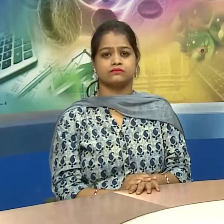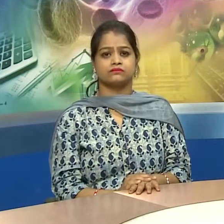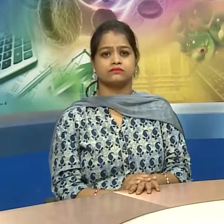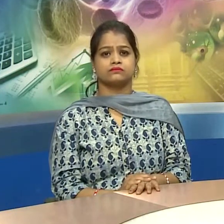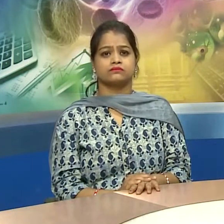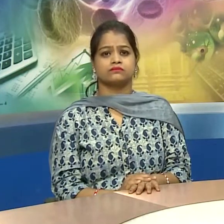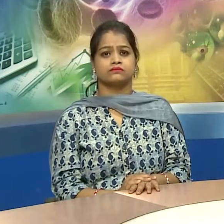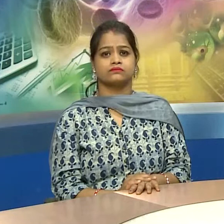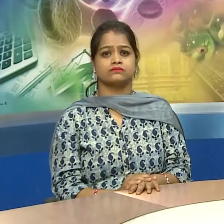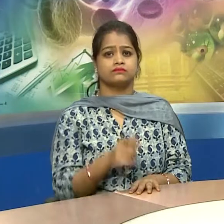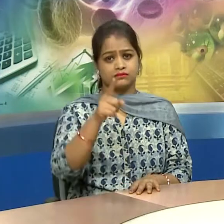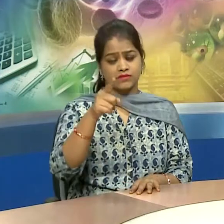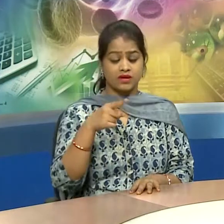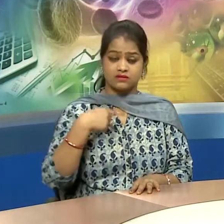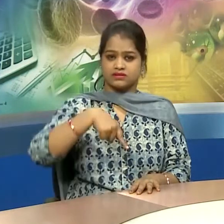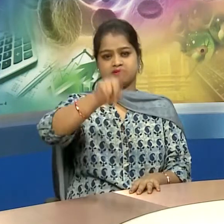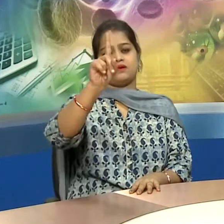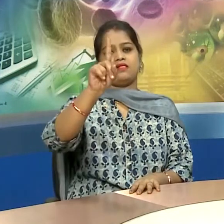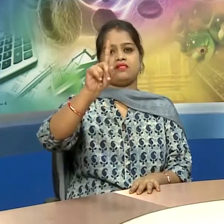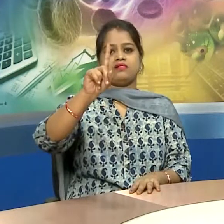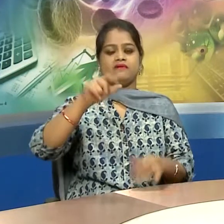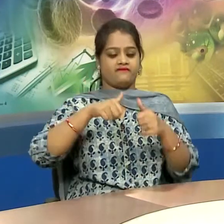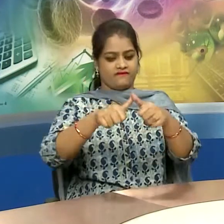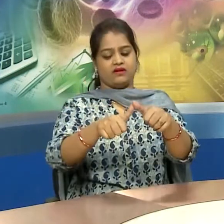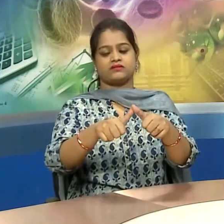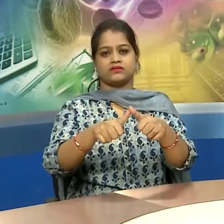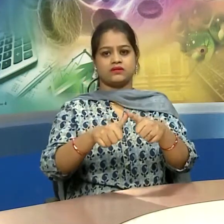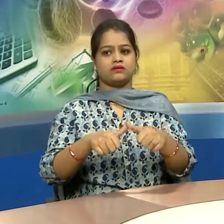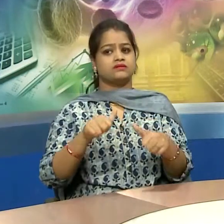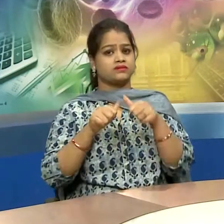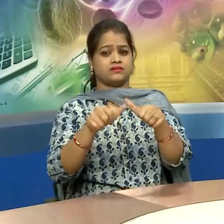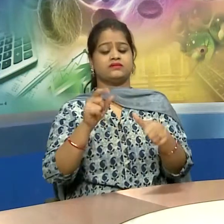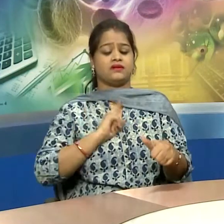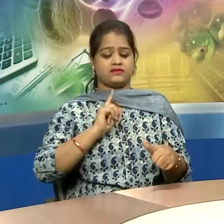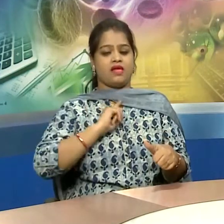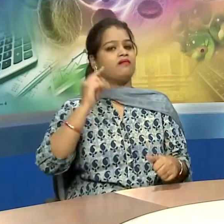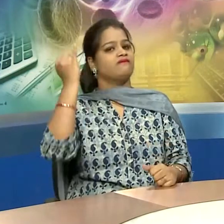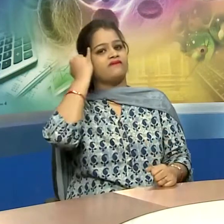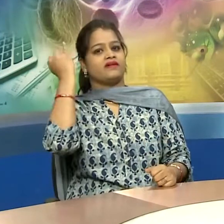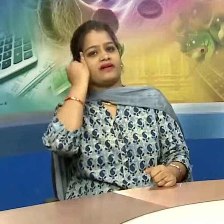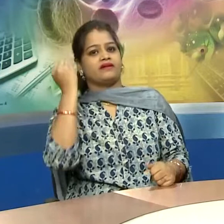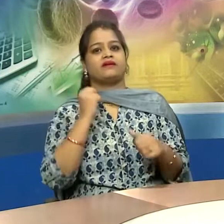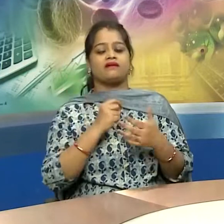इस प्रश्न में भी आपको अपने विचार स्वयं व्यक्त करने हैं।